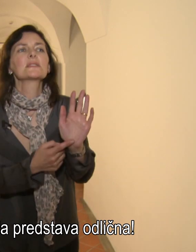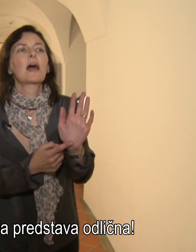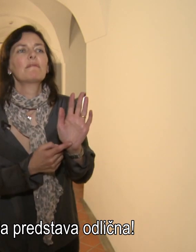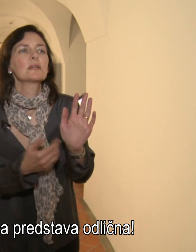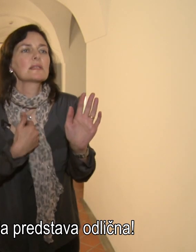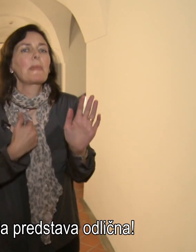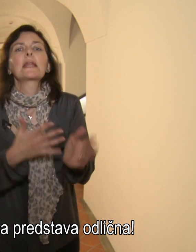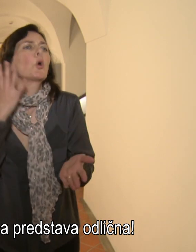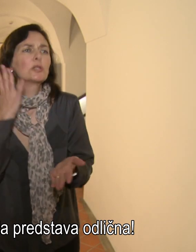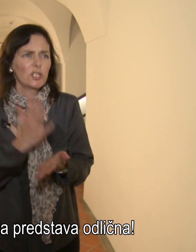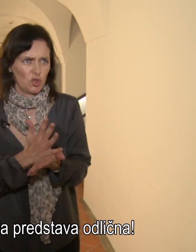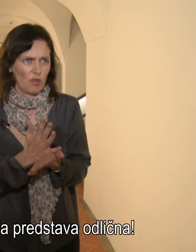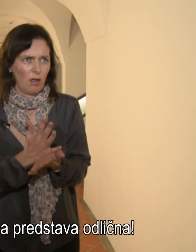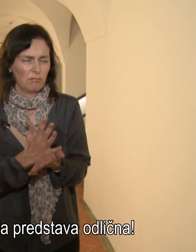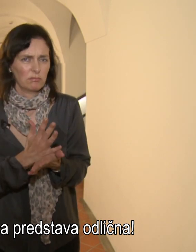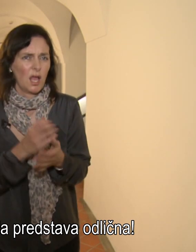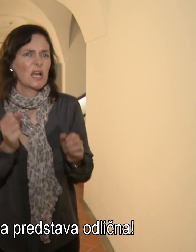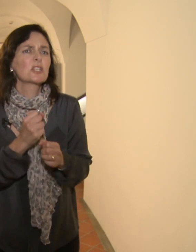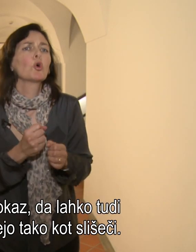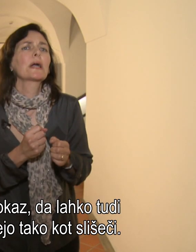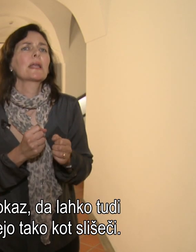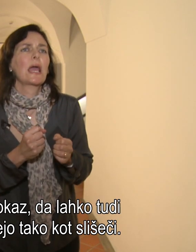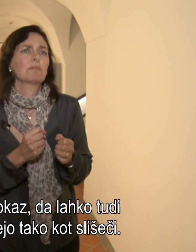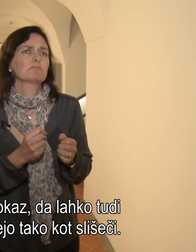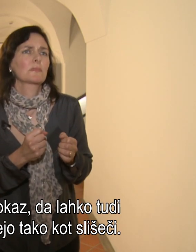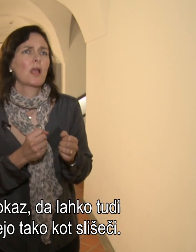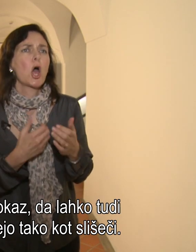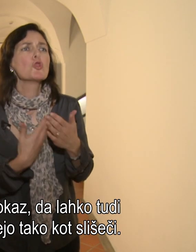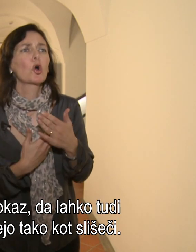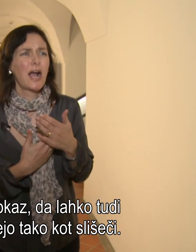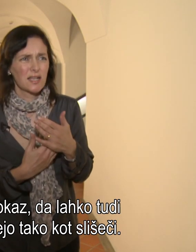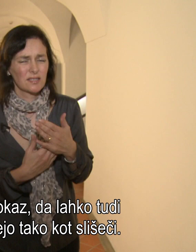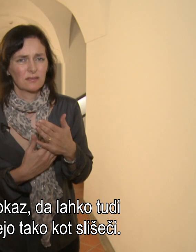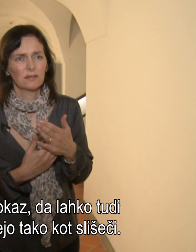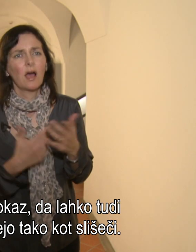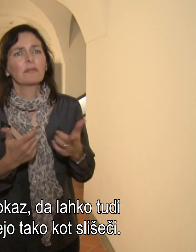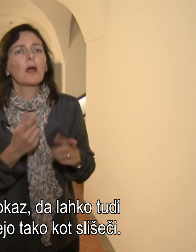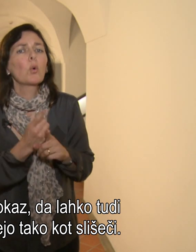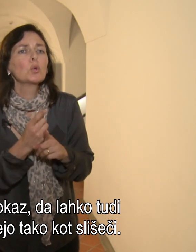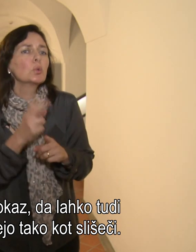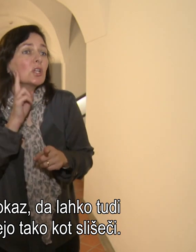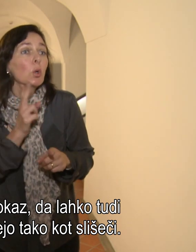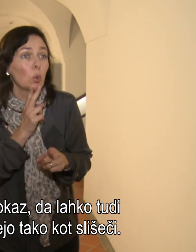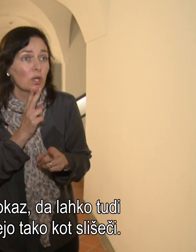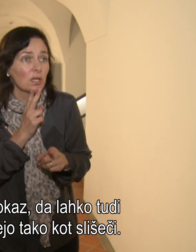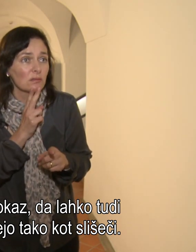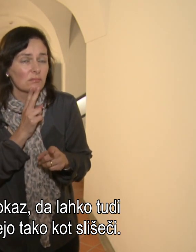Predstava je za mene odlična, zato ker je dokaz, da lahko tudi gluhi